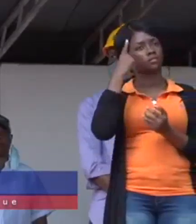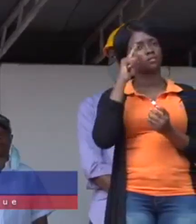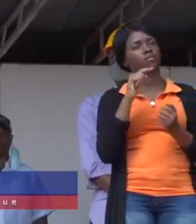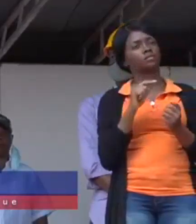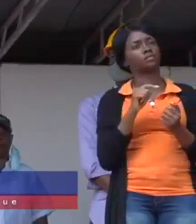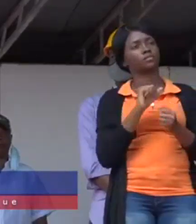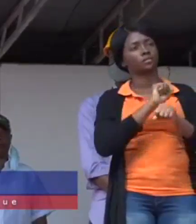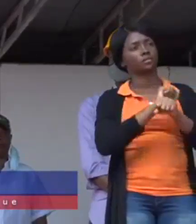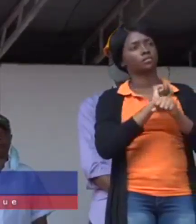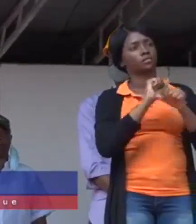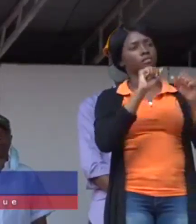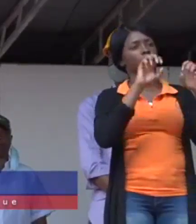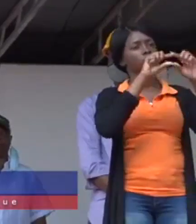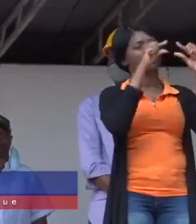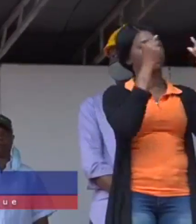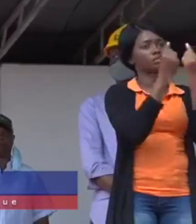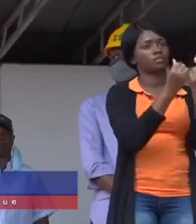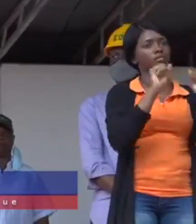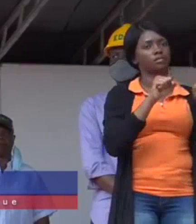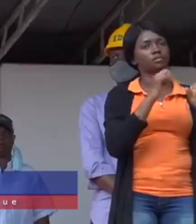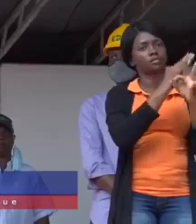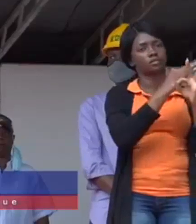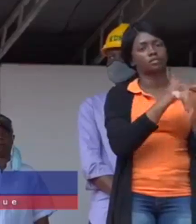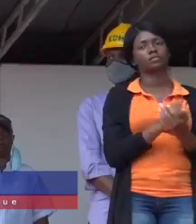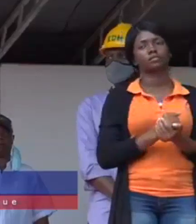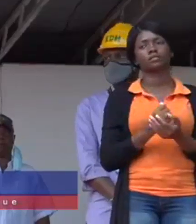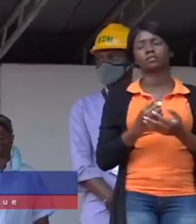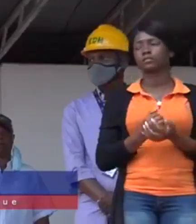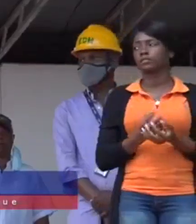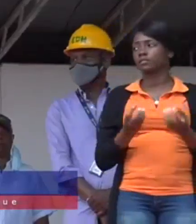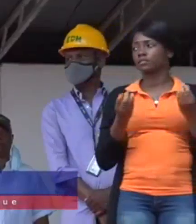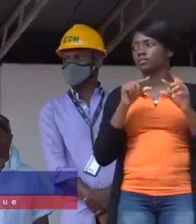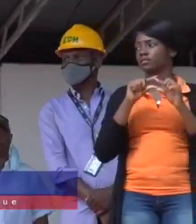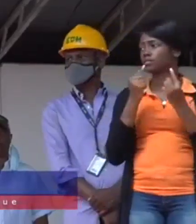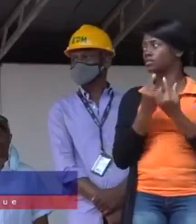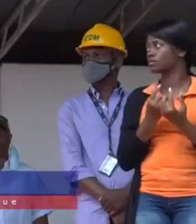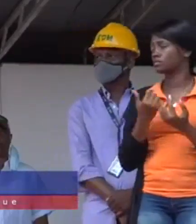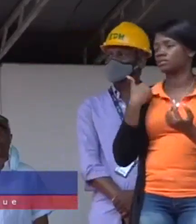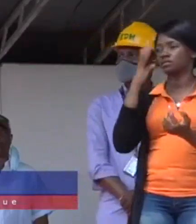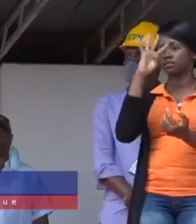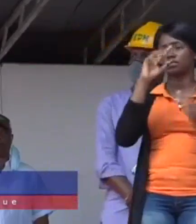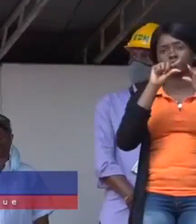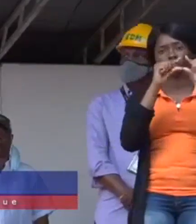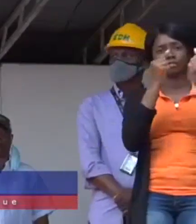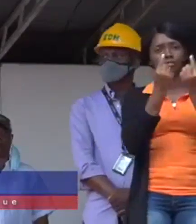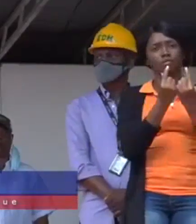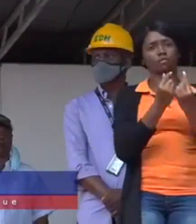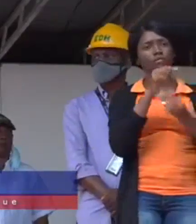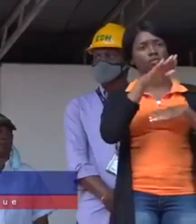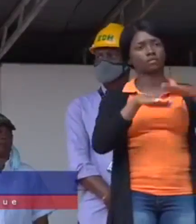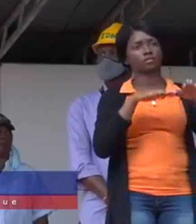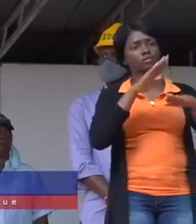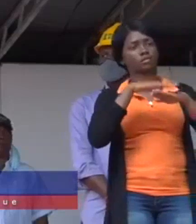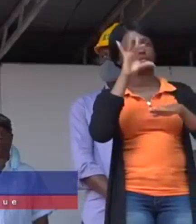pour nous réparer maximum groupe nous ca réparer. Je dis à combien groupe nous gain Jean Marc marcher. Nous gain 4. Gain 4 groupes qui marcher